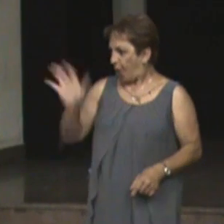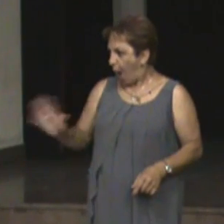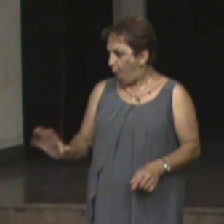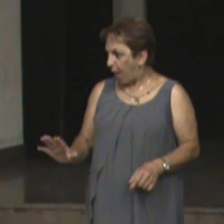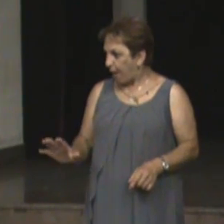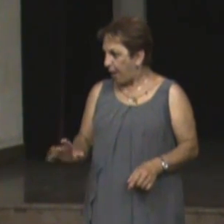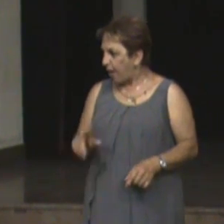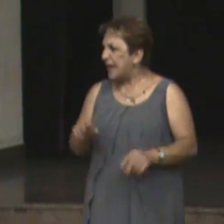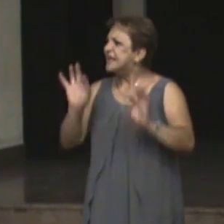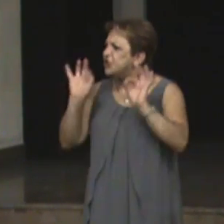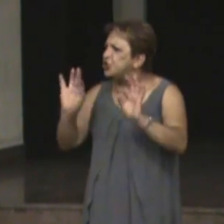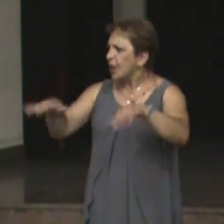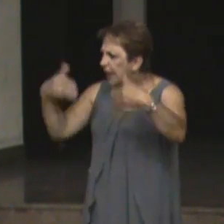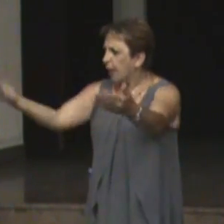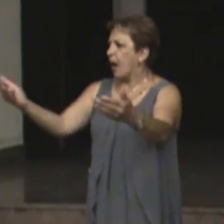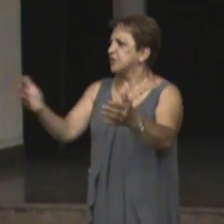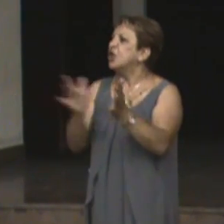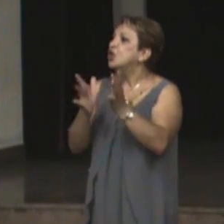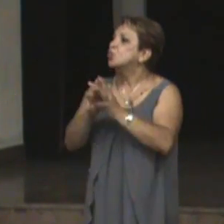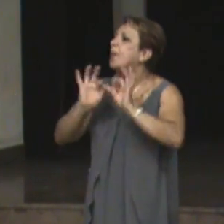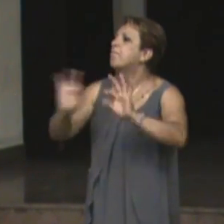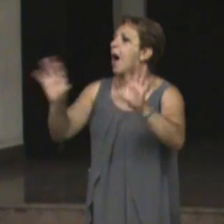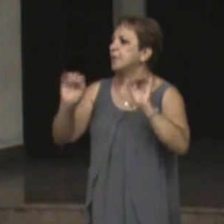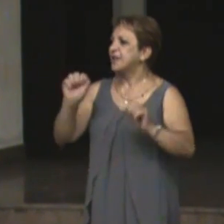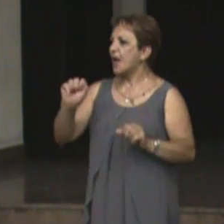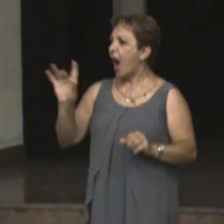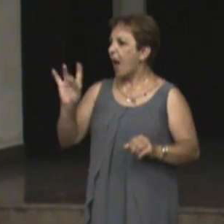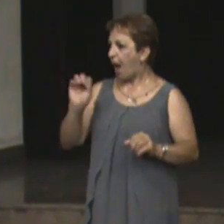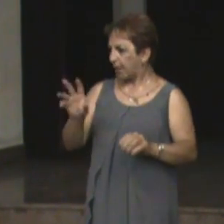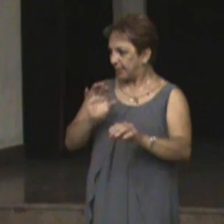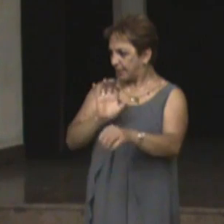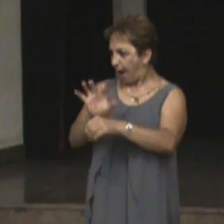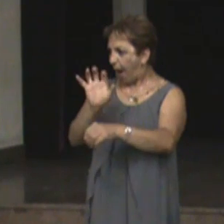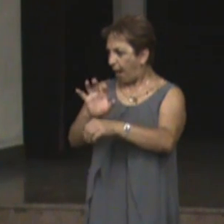հանգամանքը, որ Քրիստոս տարակներով խոսեց, այն էր, որ